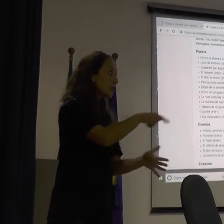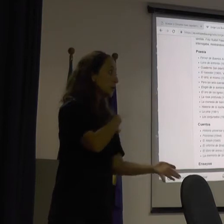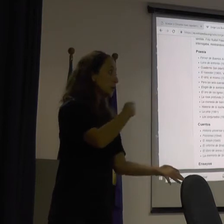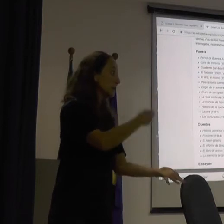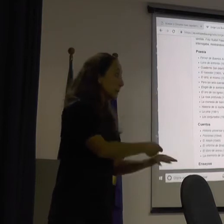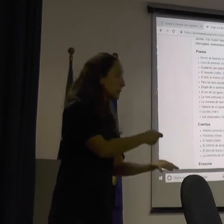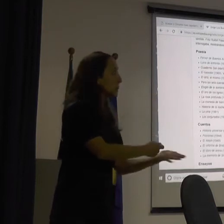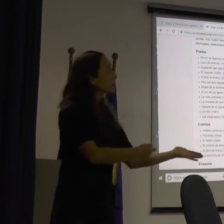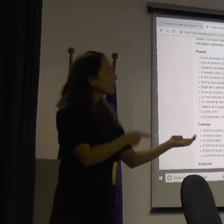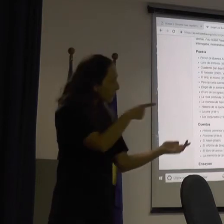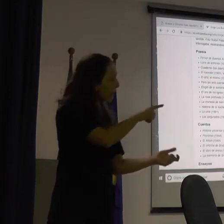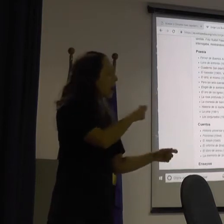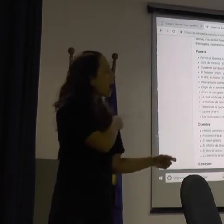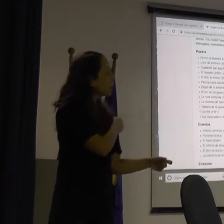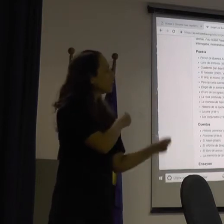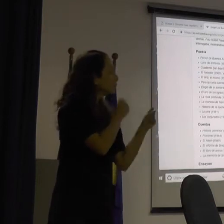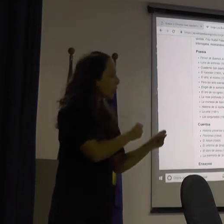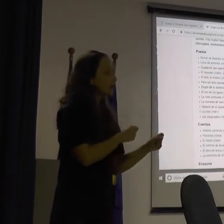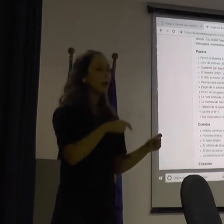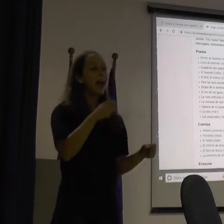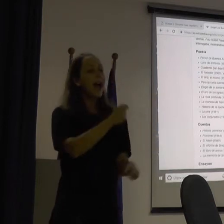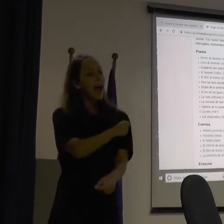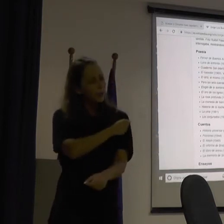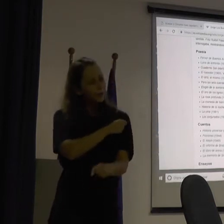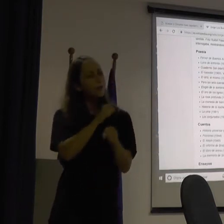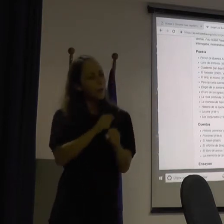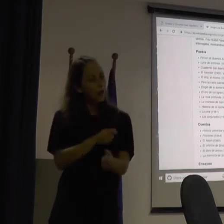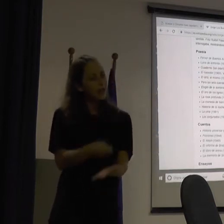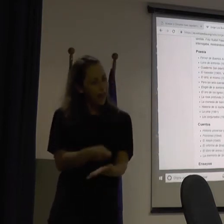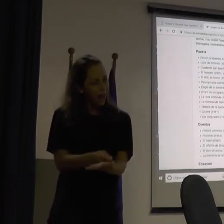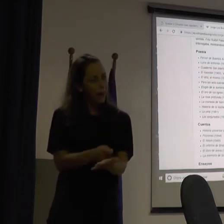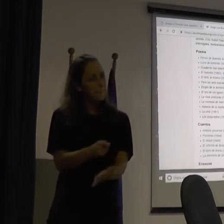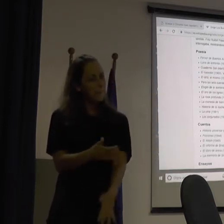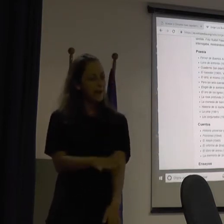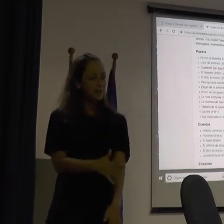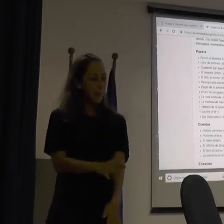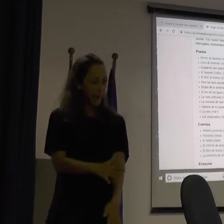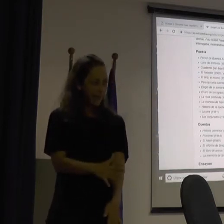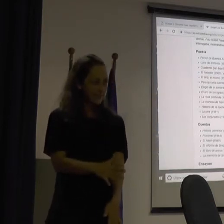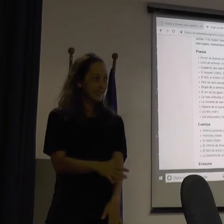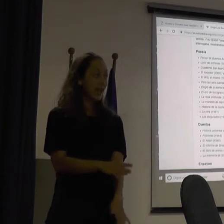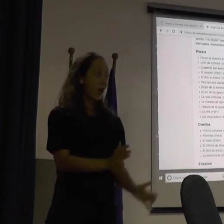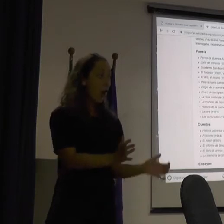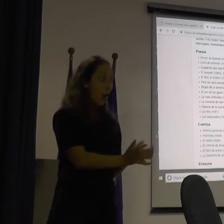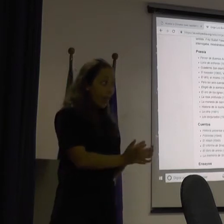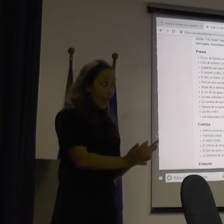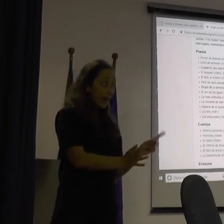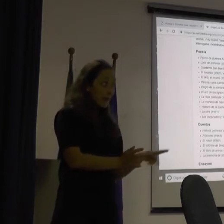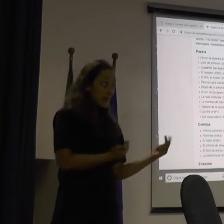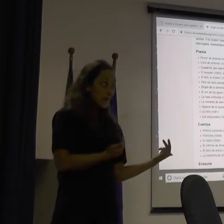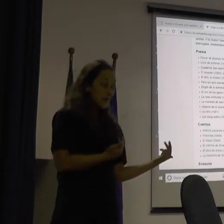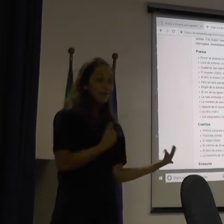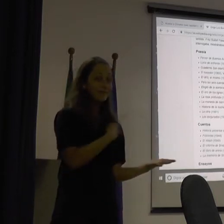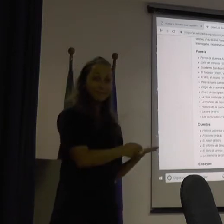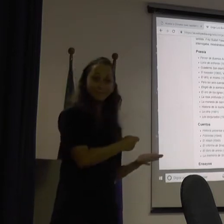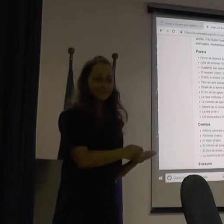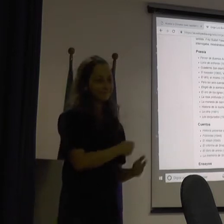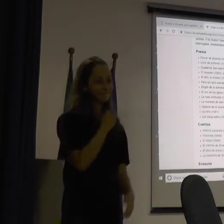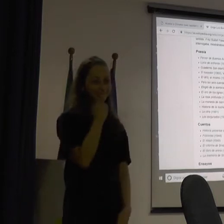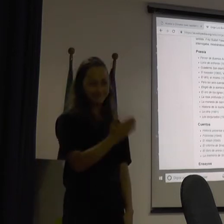grandes problemas também. Né? Aluno a gente pode obrigar mais ou menos, né? Agora, colega não tem jeito. Então, eu agradeço